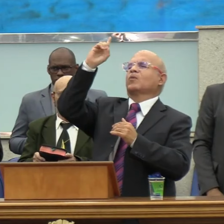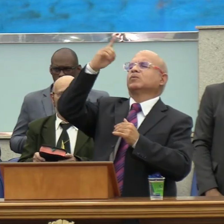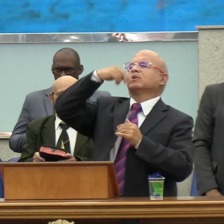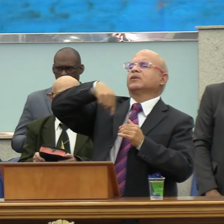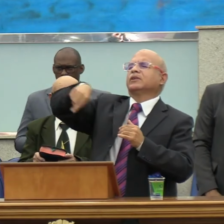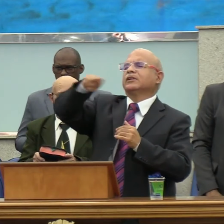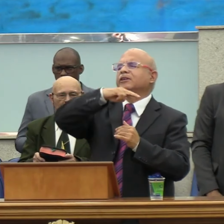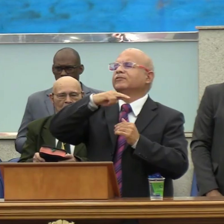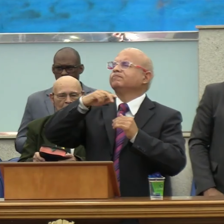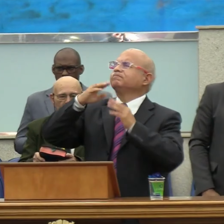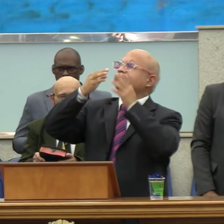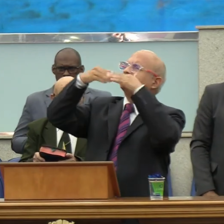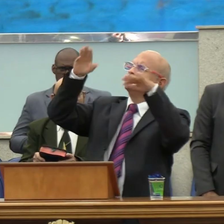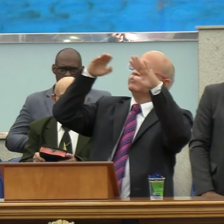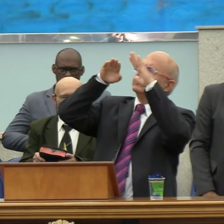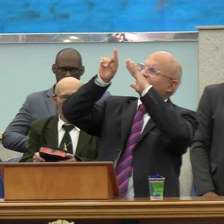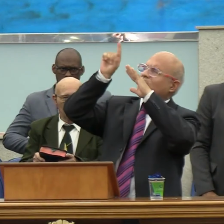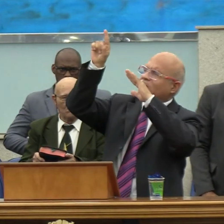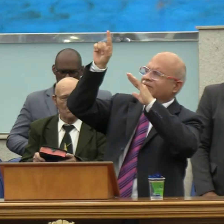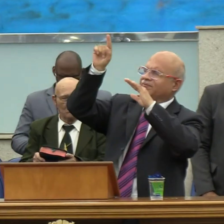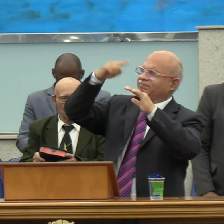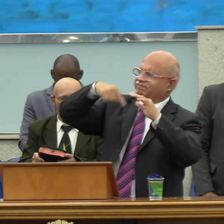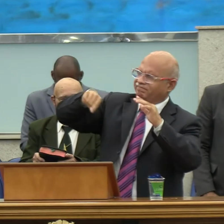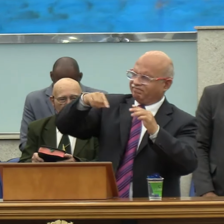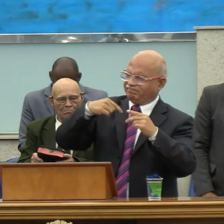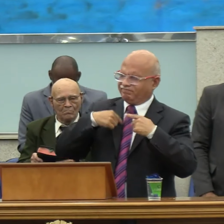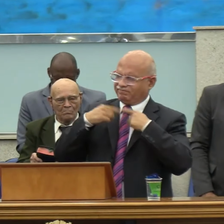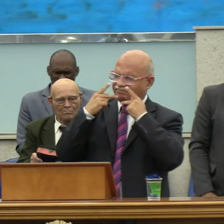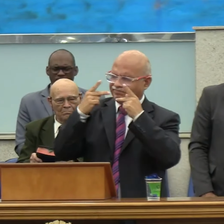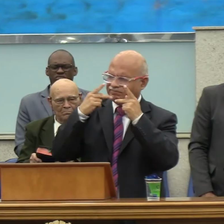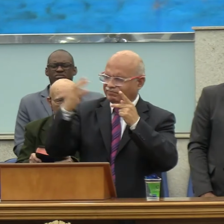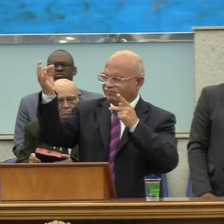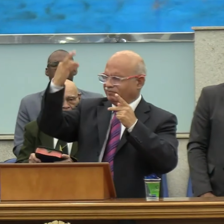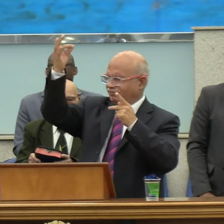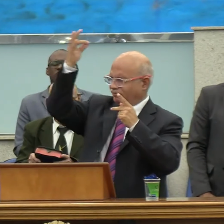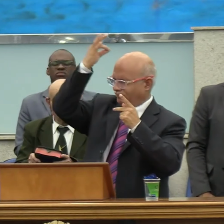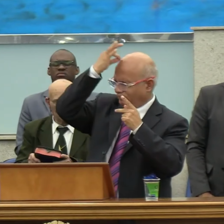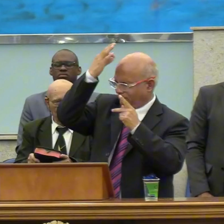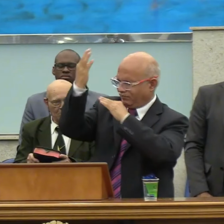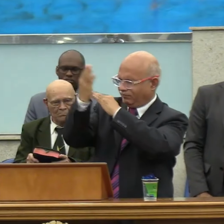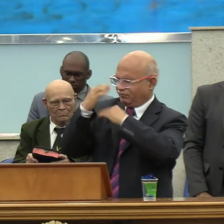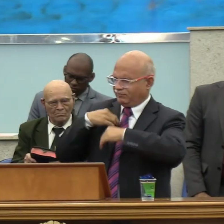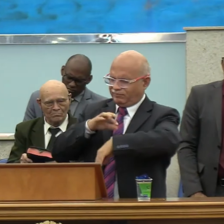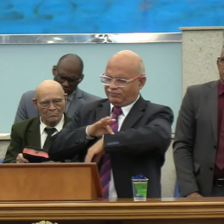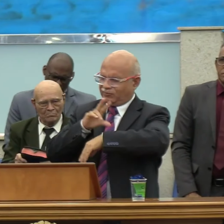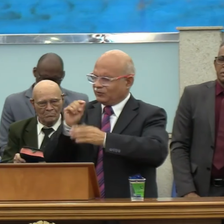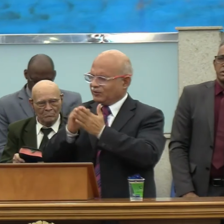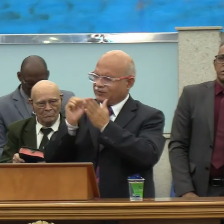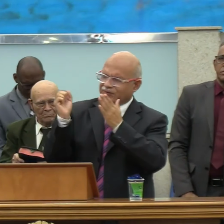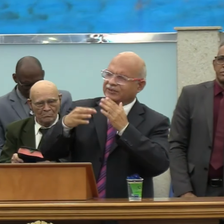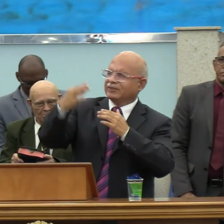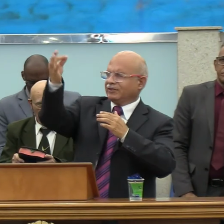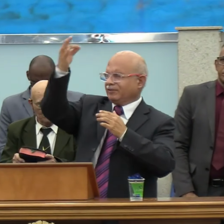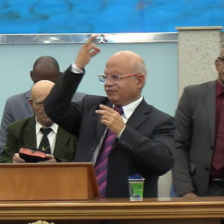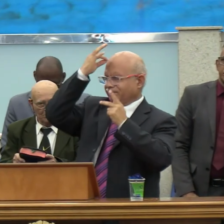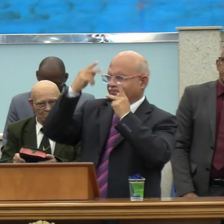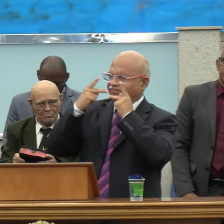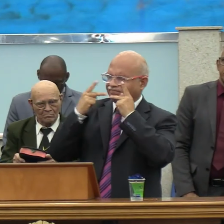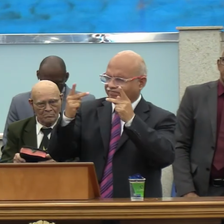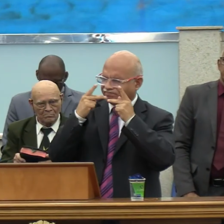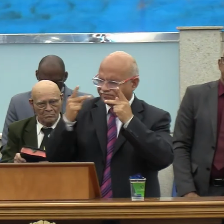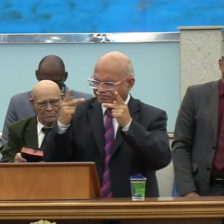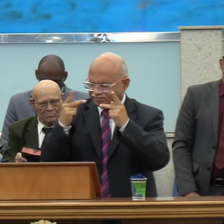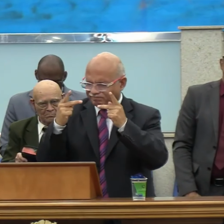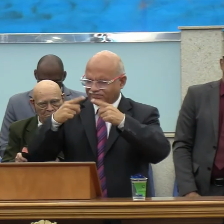Pai, nós te adoramos, Senhor. Nós te louvamos nessa noite. Nós estamos aqui, pedimos que o Teu Espírito Santo nos